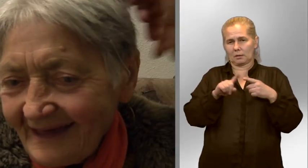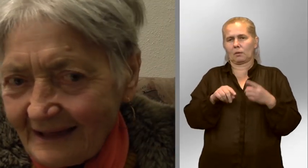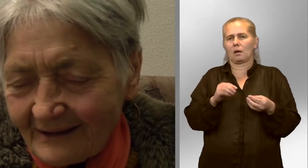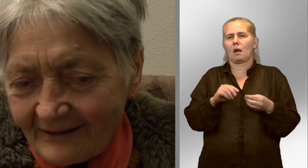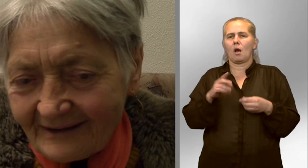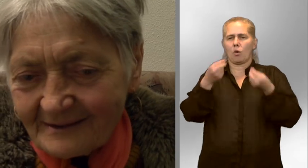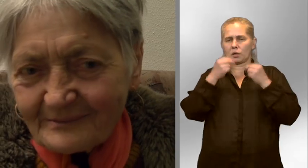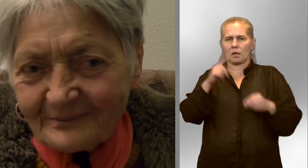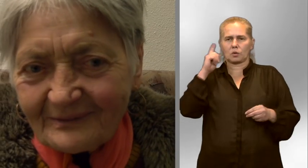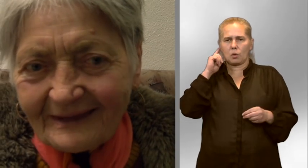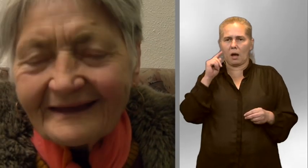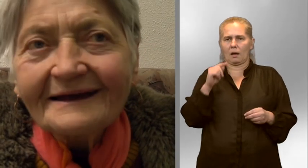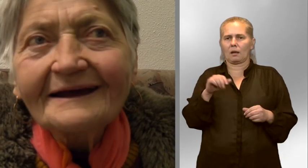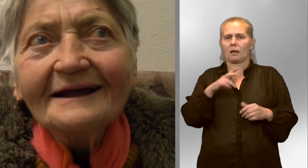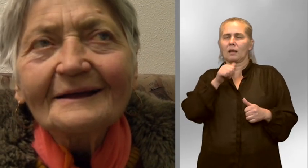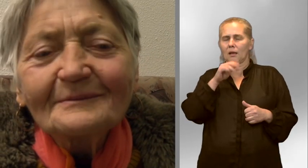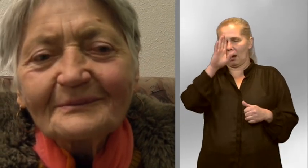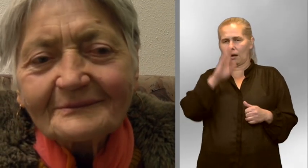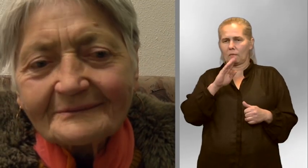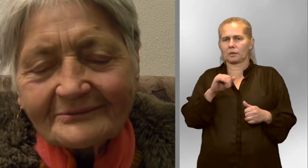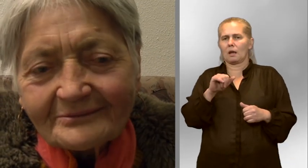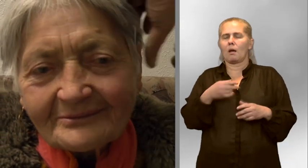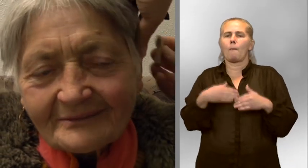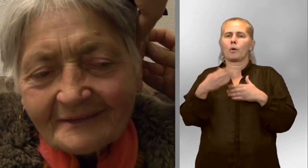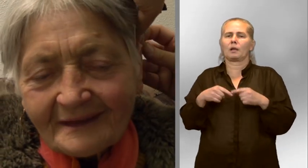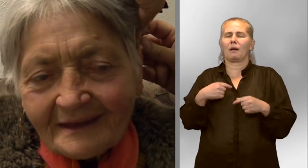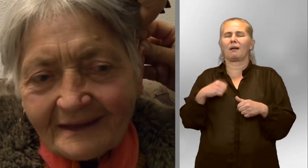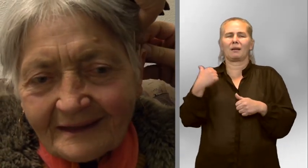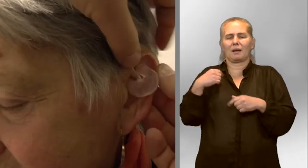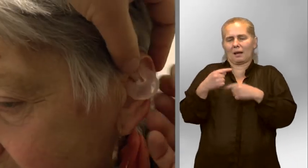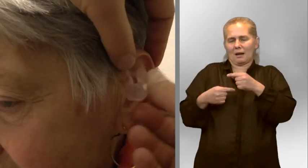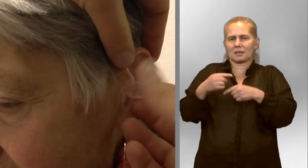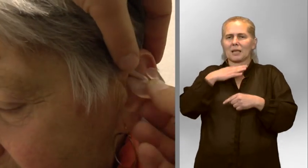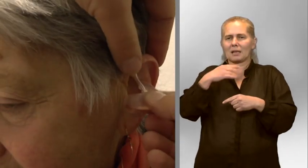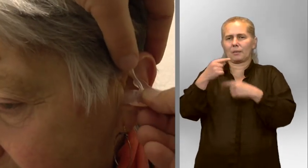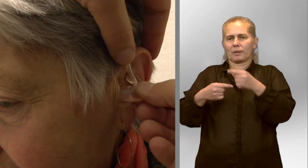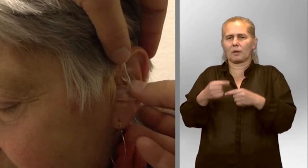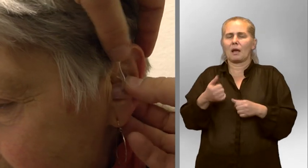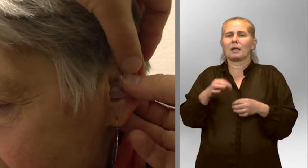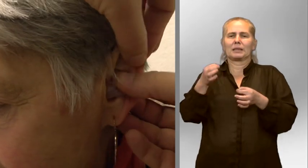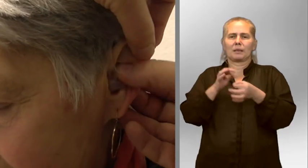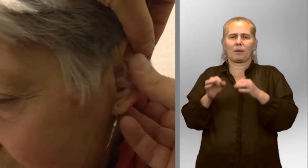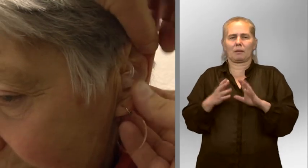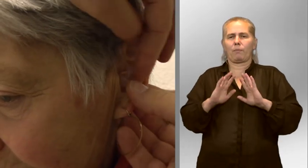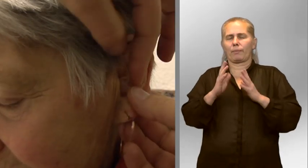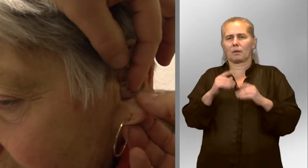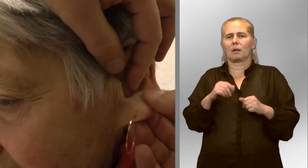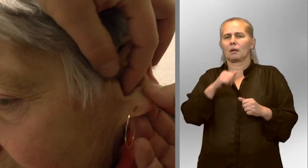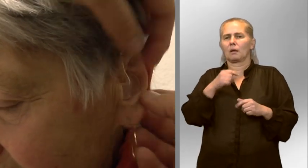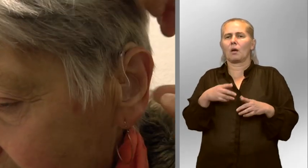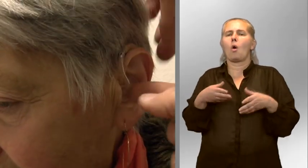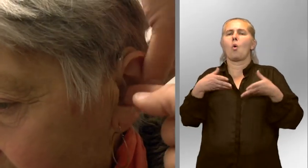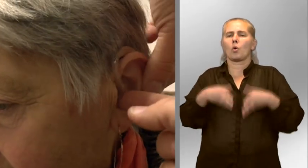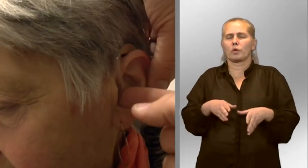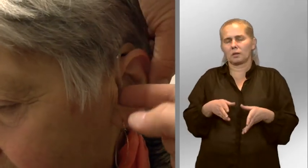Najčešći uzročnik oštećenja sluha i nagluvosti, pored genetske predispozicije, zapaljenskih procesa, urođenih